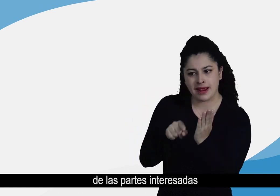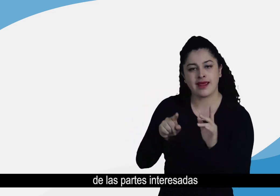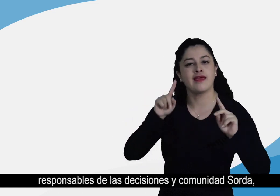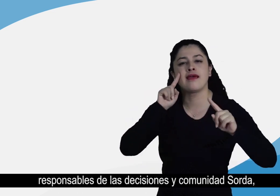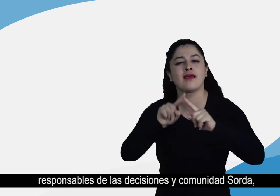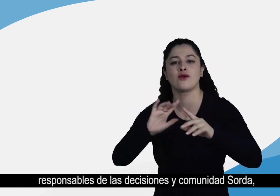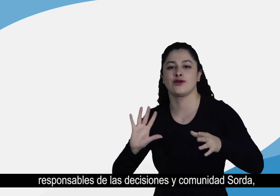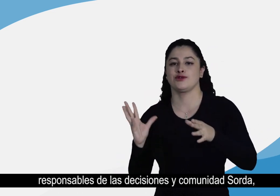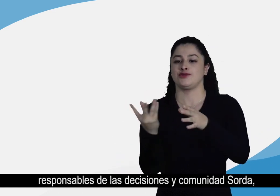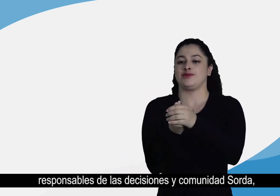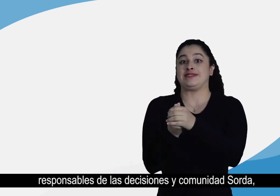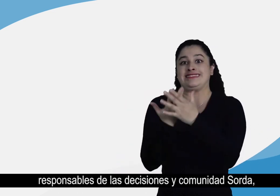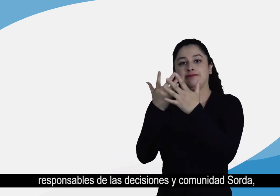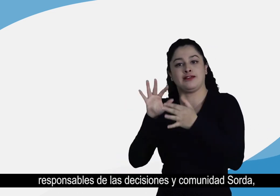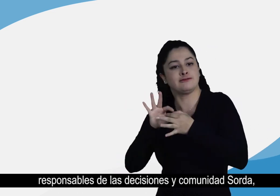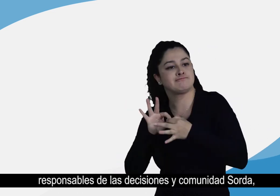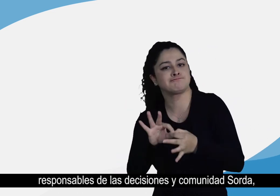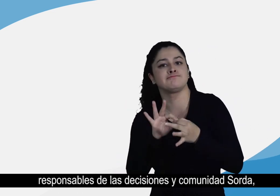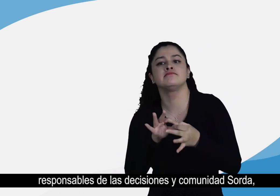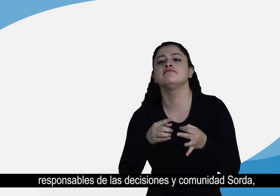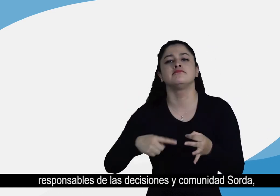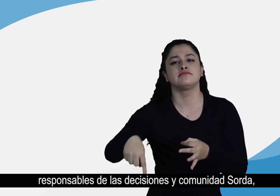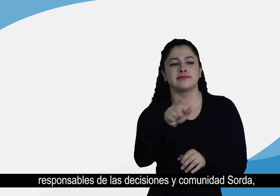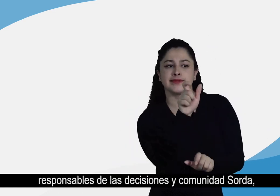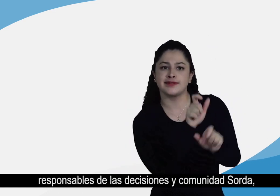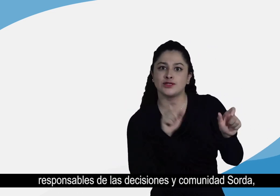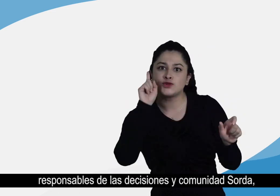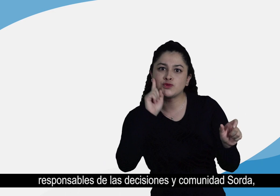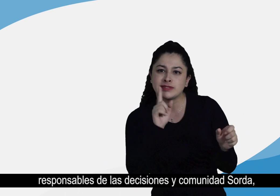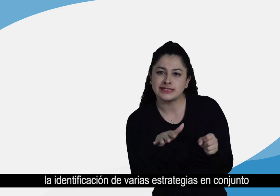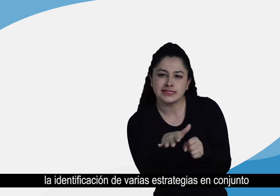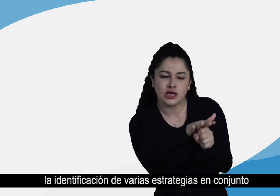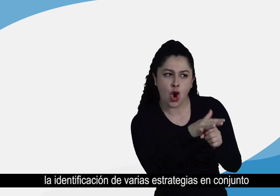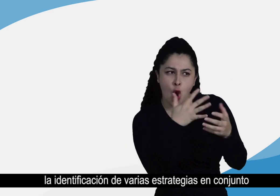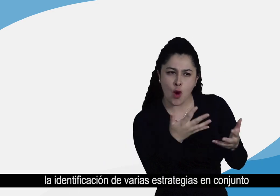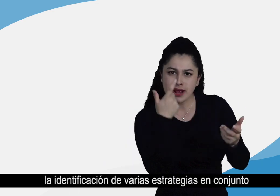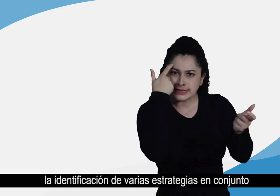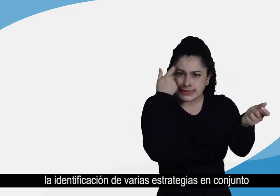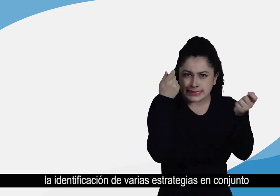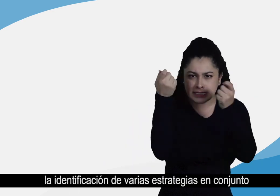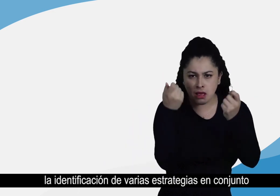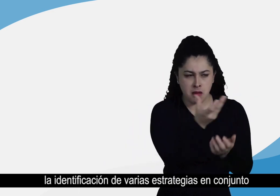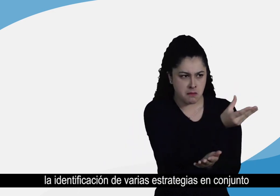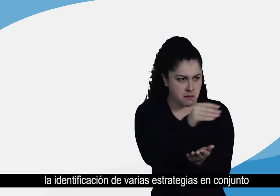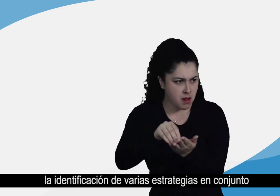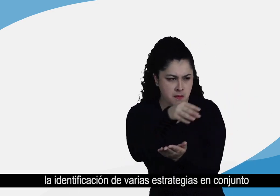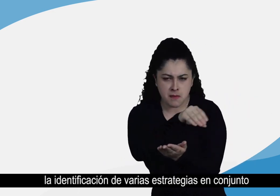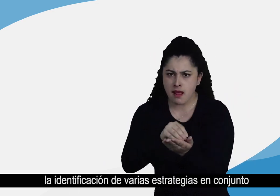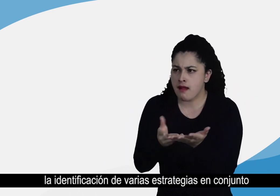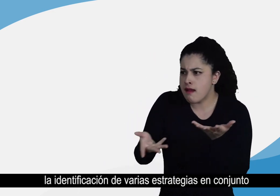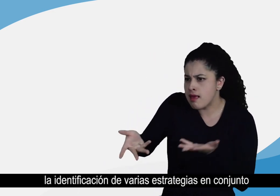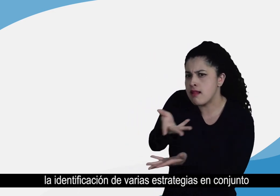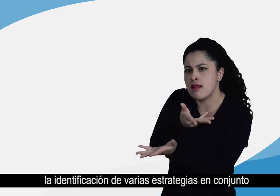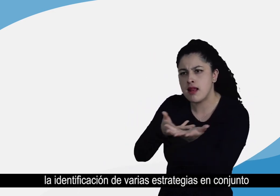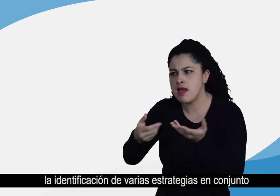Responsables de las decisiones Y comunidad sorda La identificación De varias estrategias En